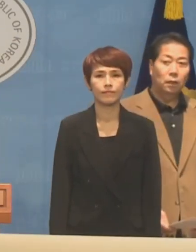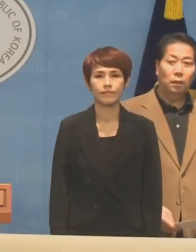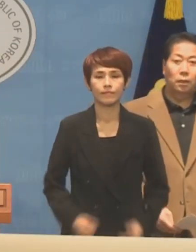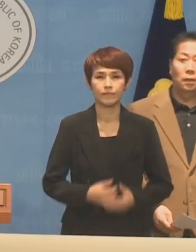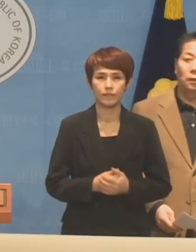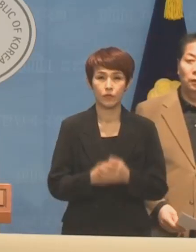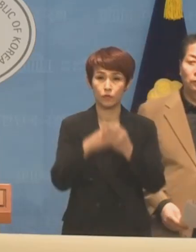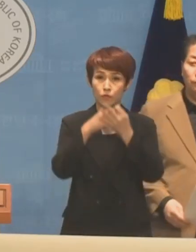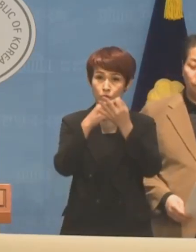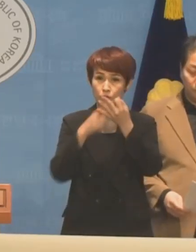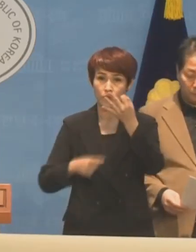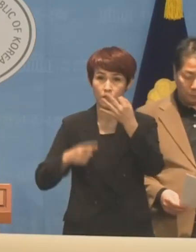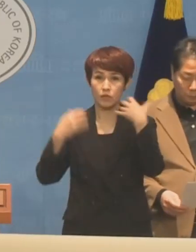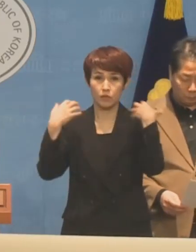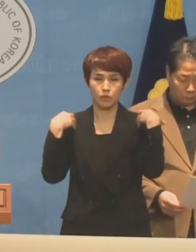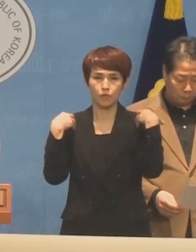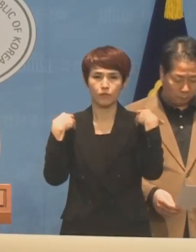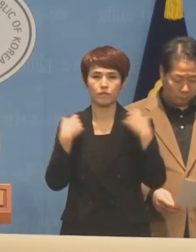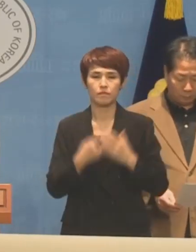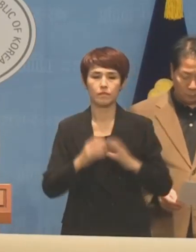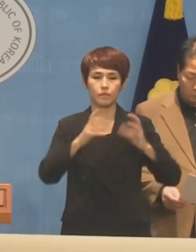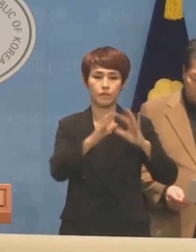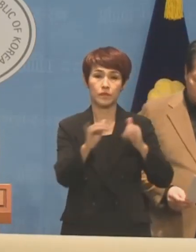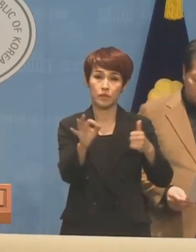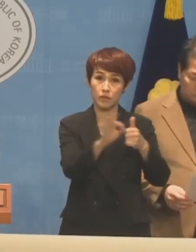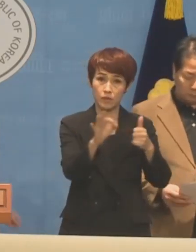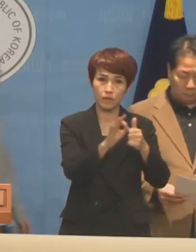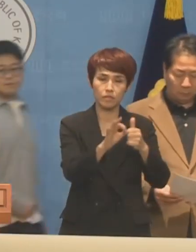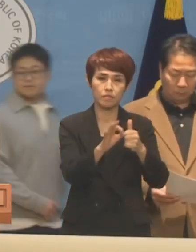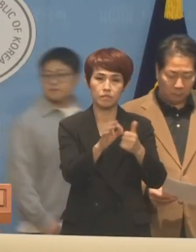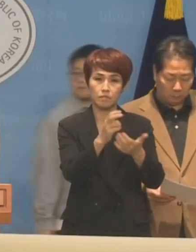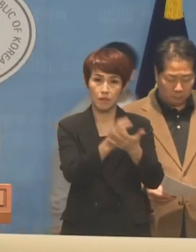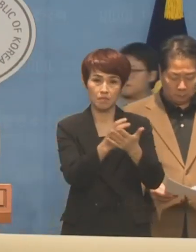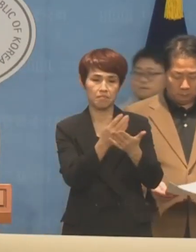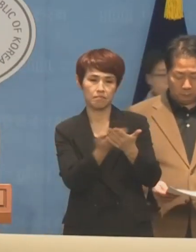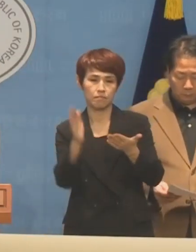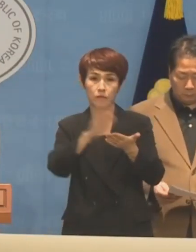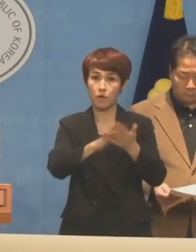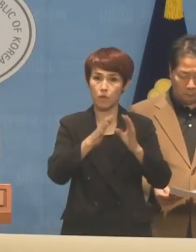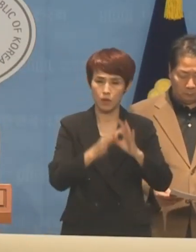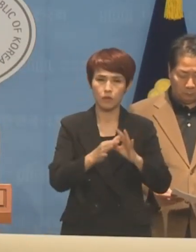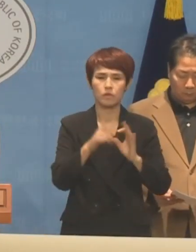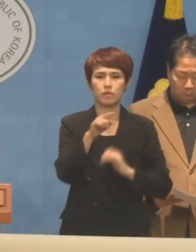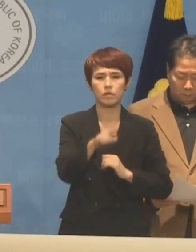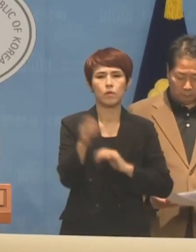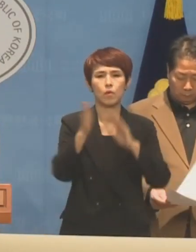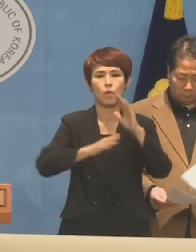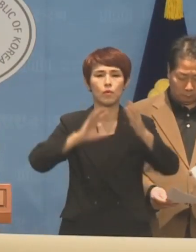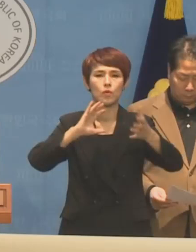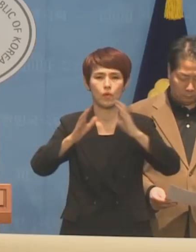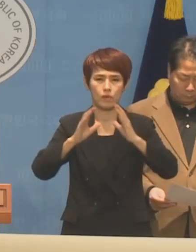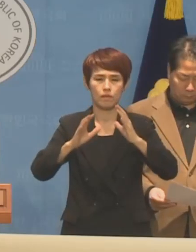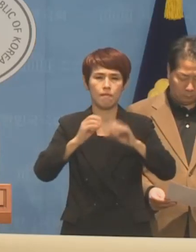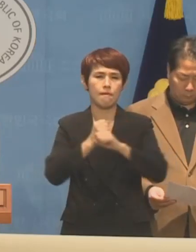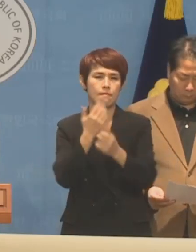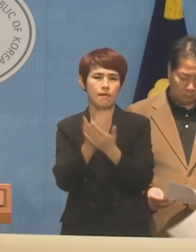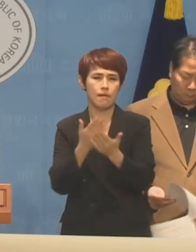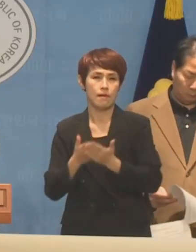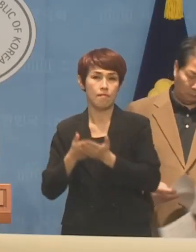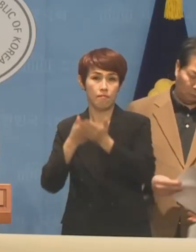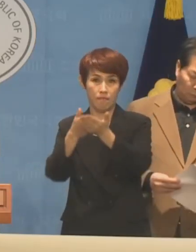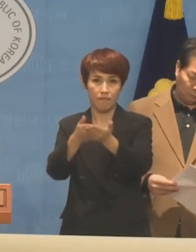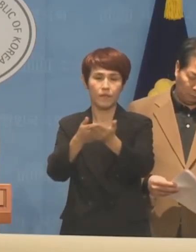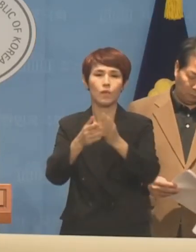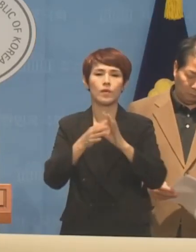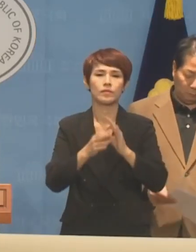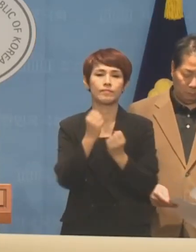윤석열 정부 연금 개혁안 폐기 및 공론화 결과를 반영한 연금개혁 법안 통구 촉구 기자회견을